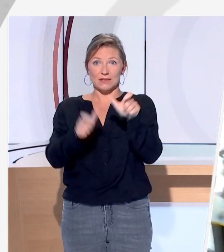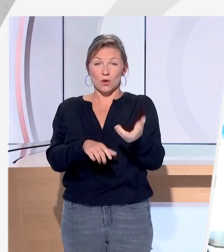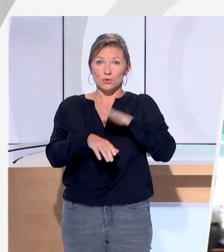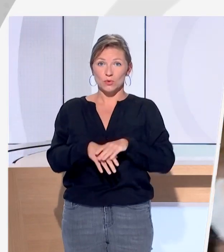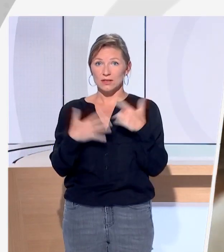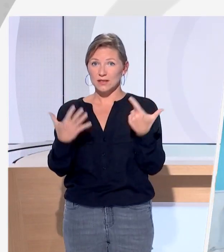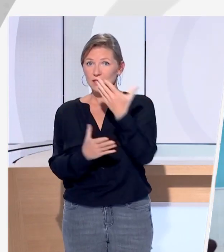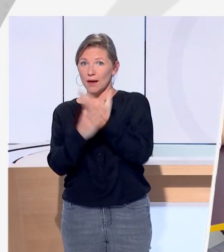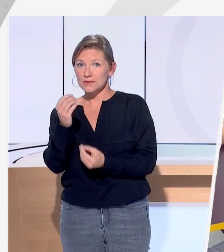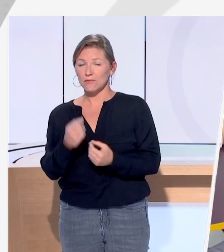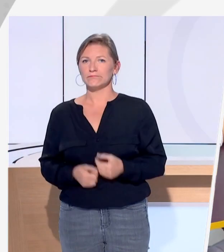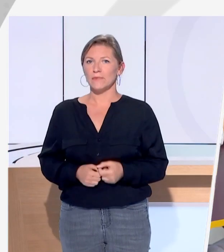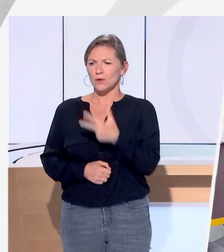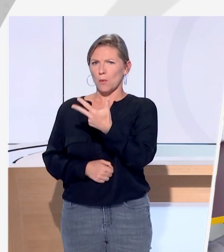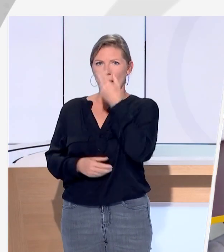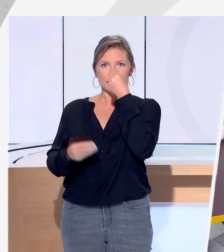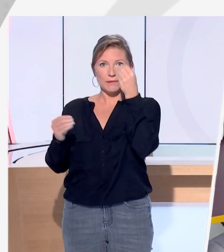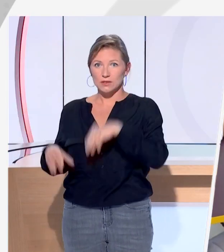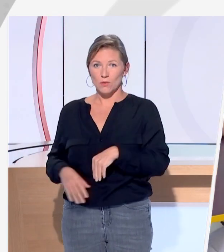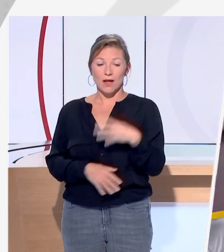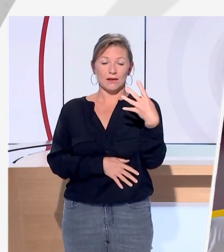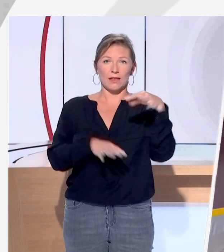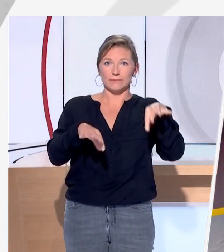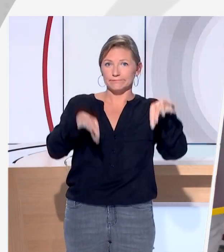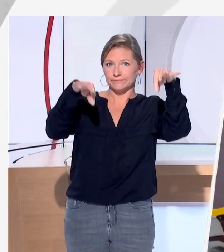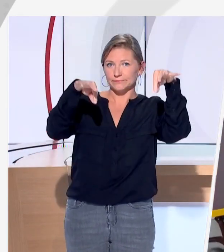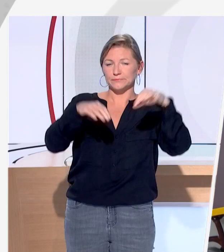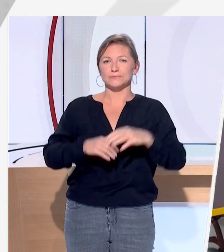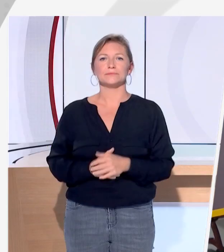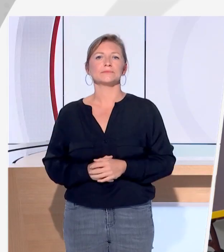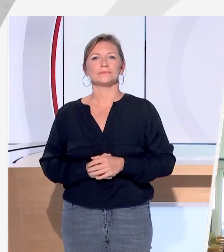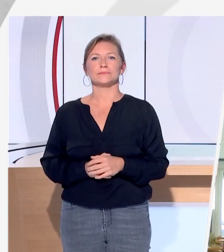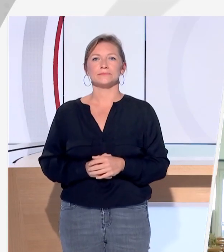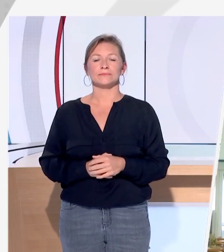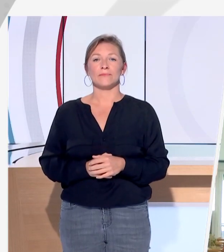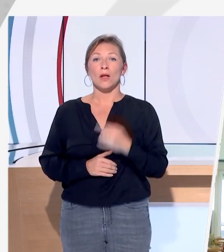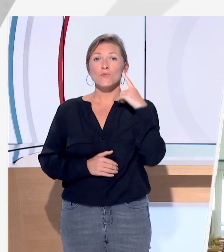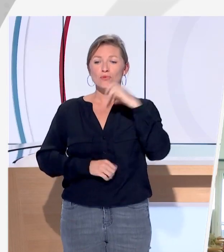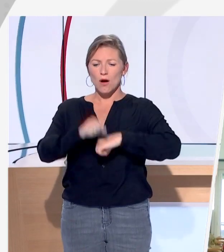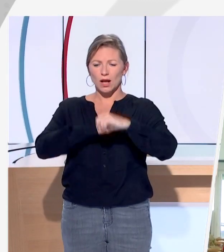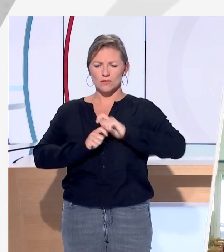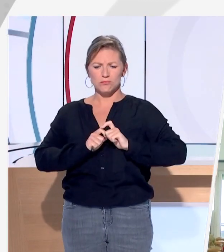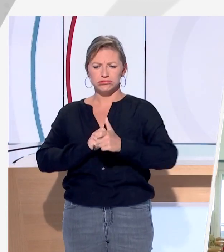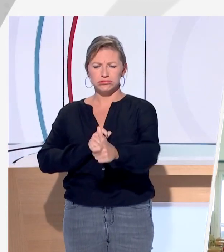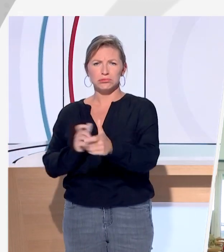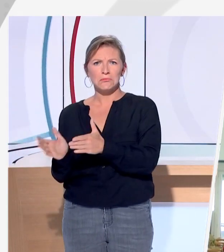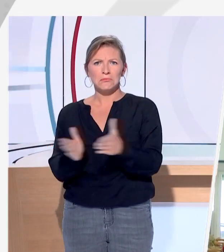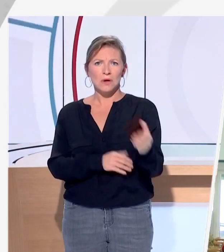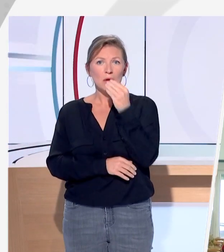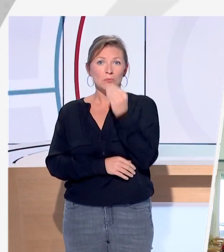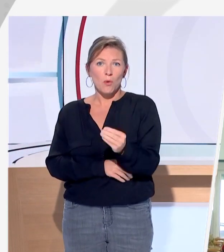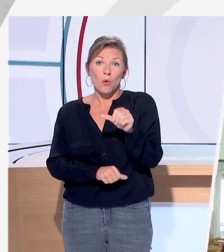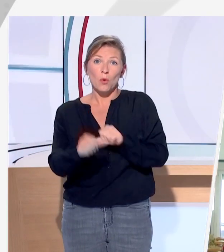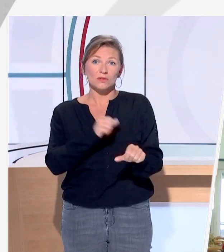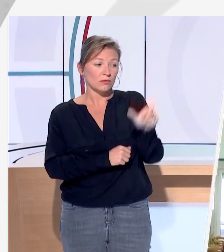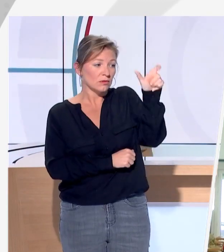7 manquent à l'appel, 3 ont démissionné, 4 sont suspendus. Pour qu'une organisation soit huilée, il faut que